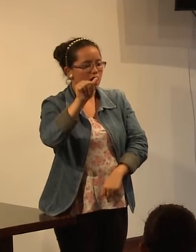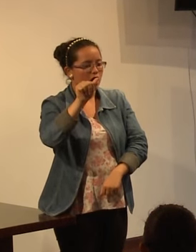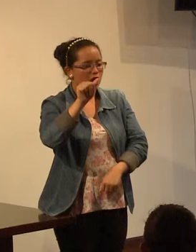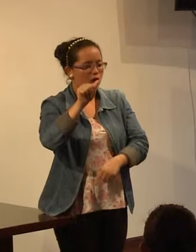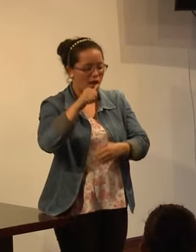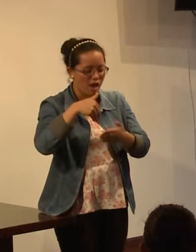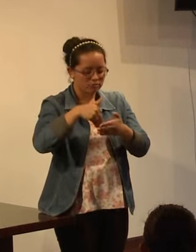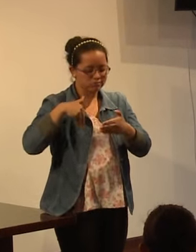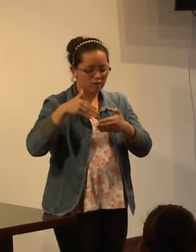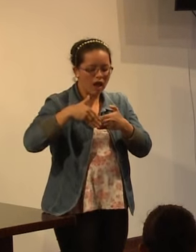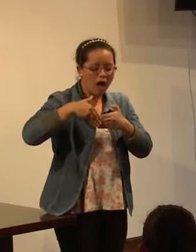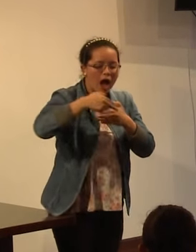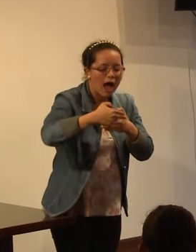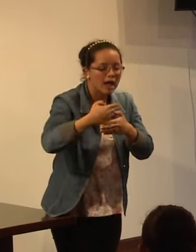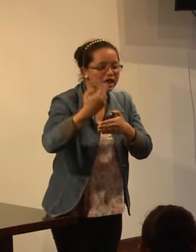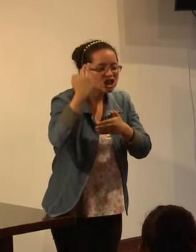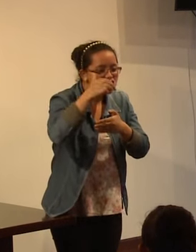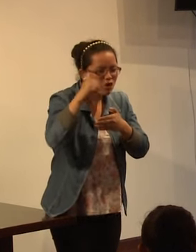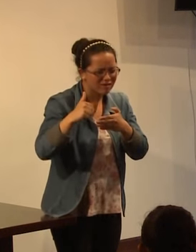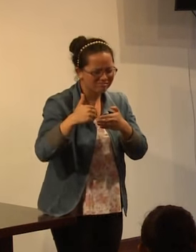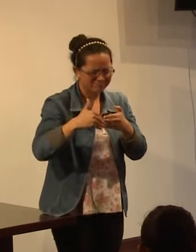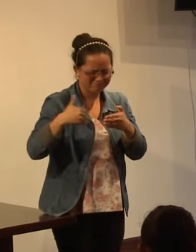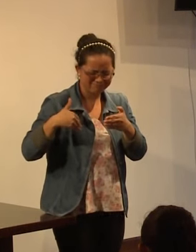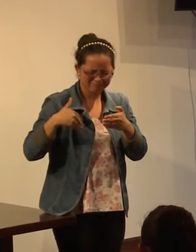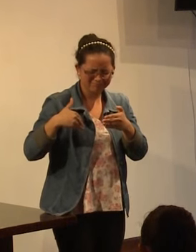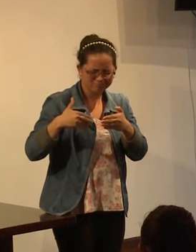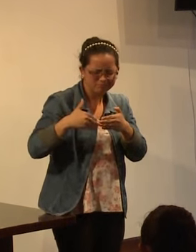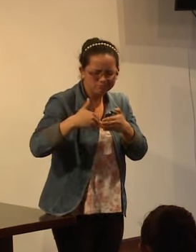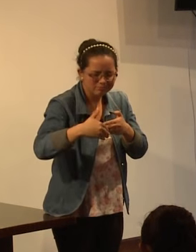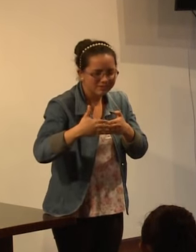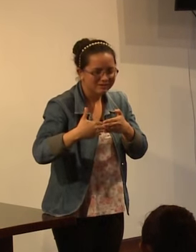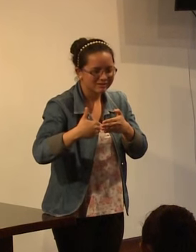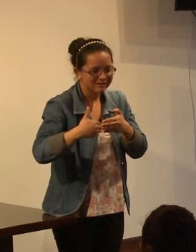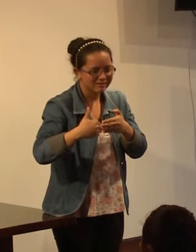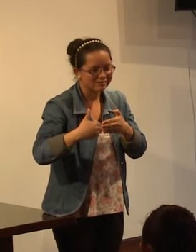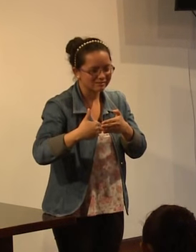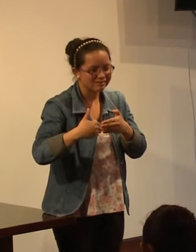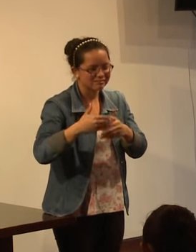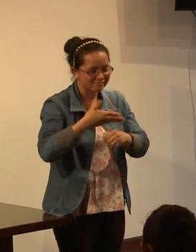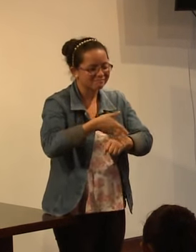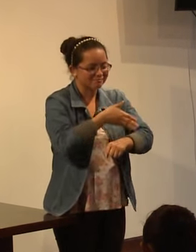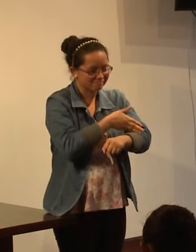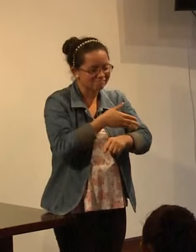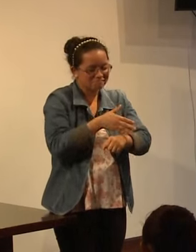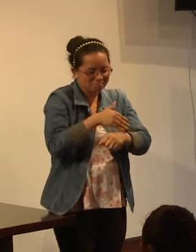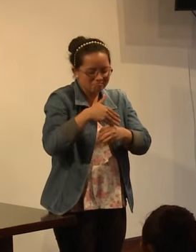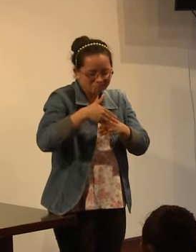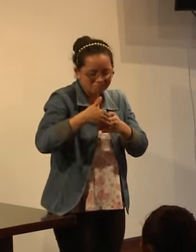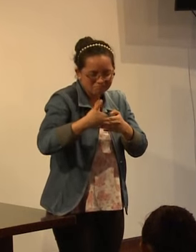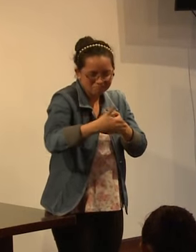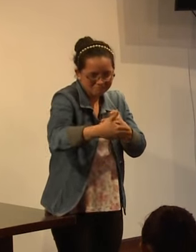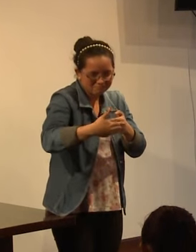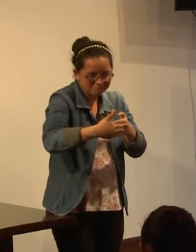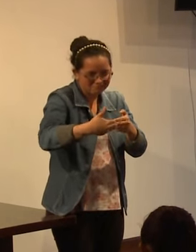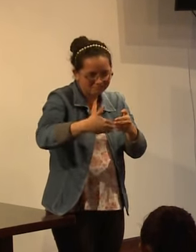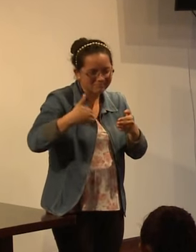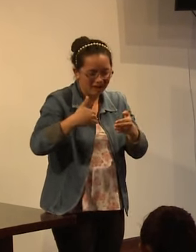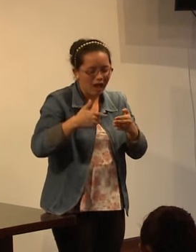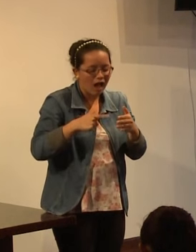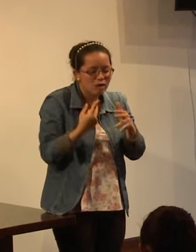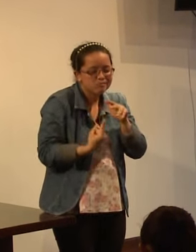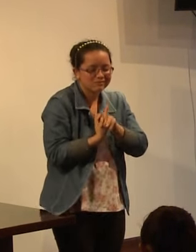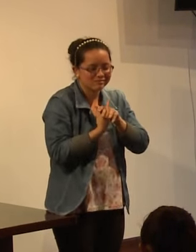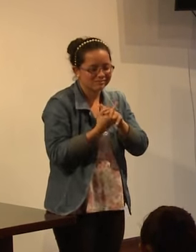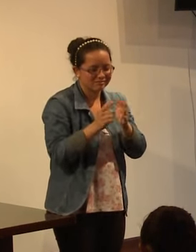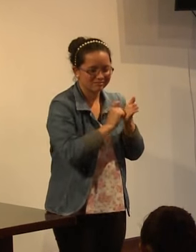historia. Y quiere decir que desde ahí es que empezamos. Imagínense, la cuestión es tan importante y tan milenaria que la, precisamente la historia de la humanidad